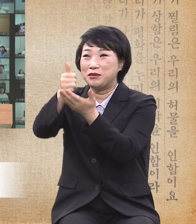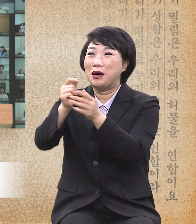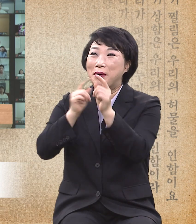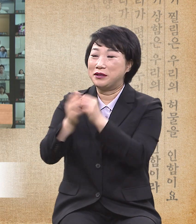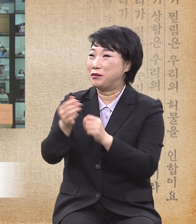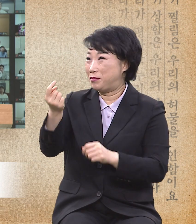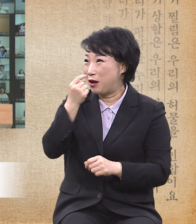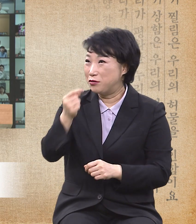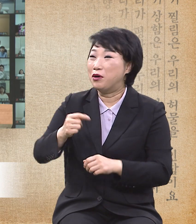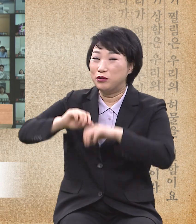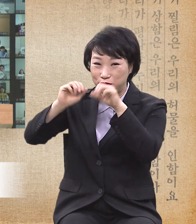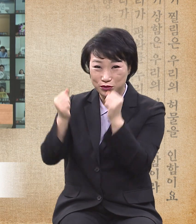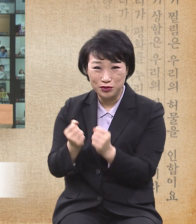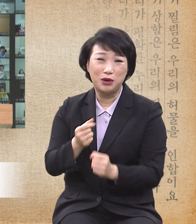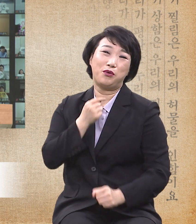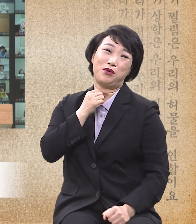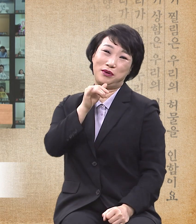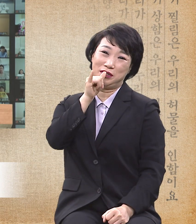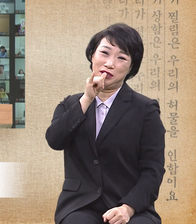바란다 이 말입니다.